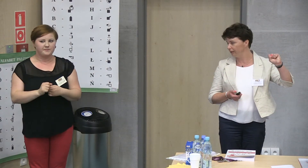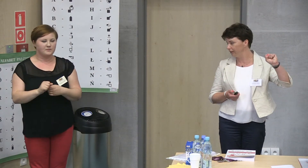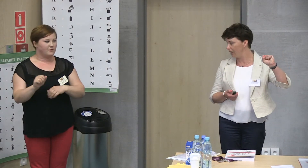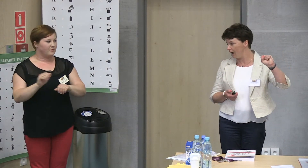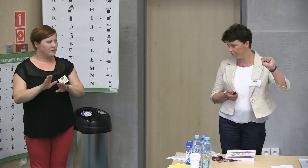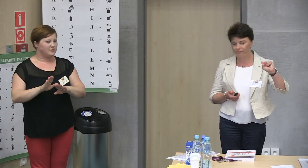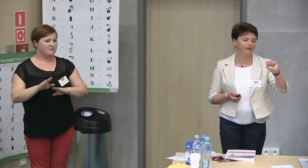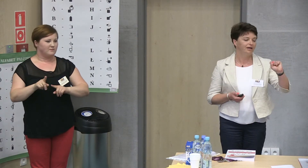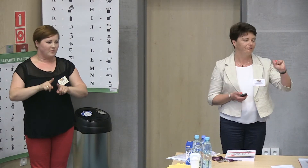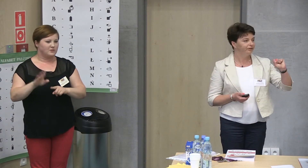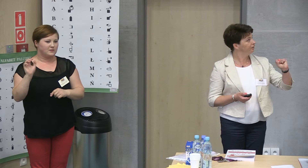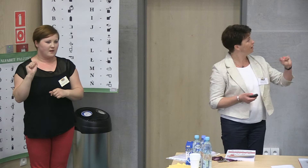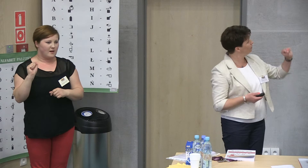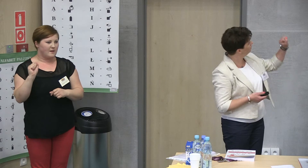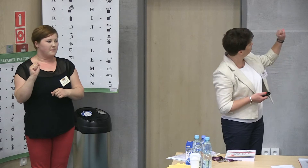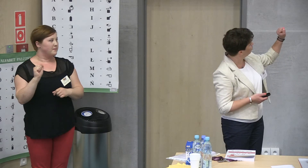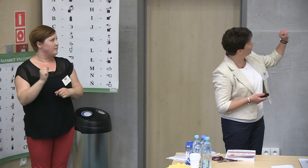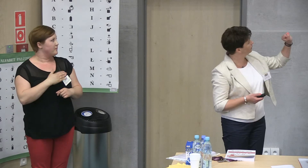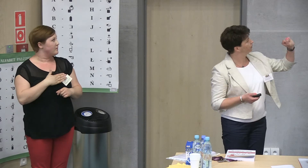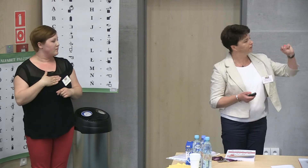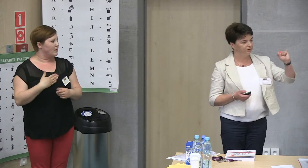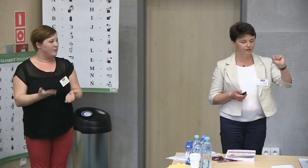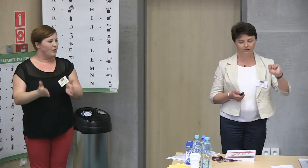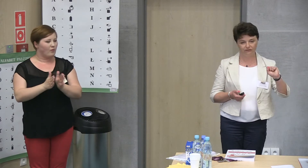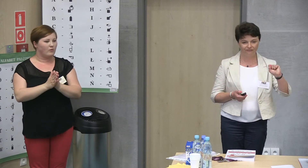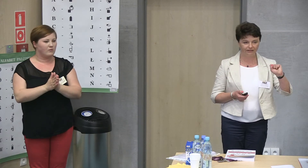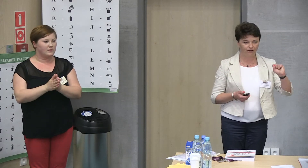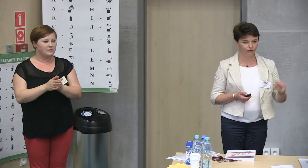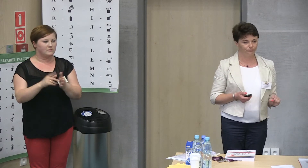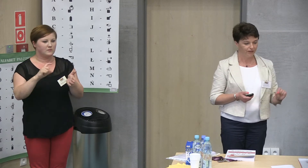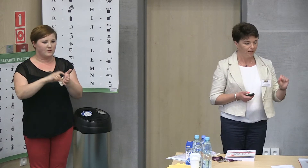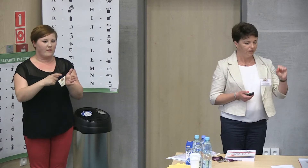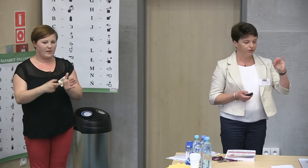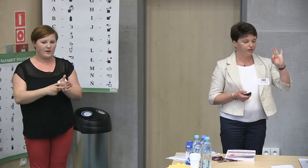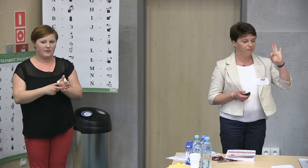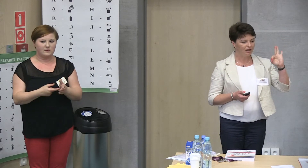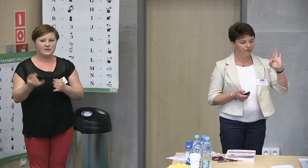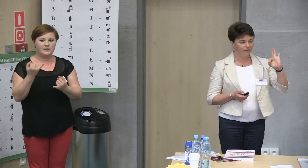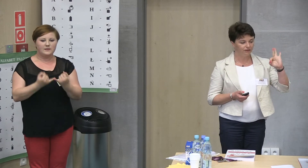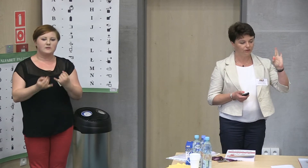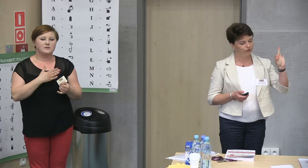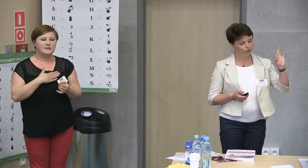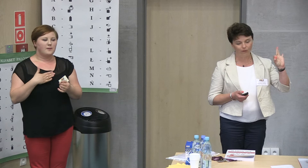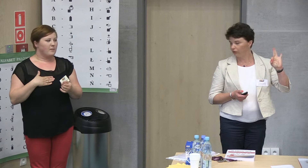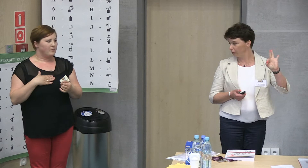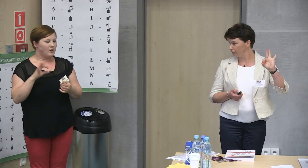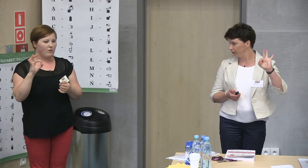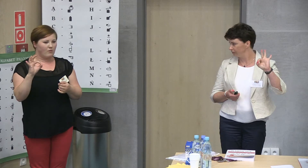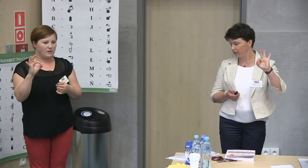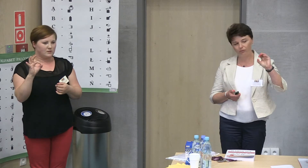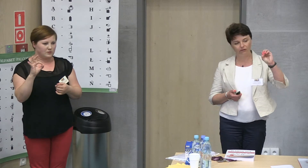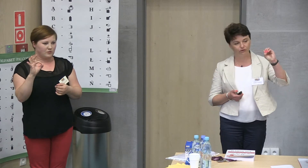pozycji literki A, wtedy mamy układ kwadratu. Jeżeli mamy